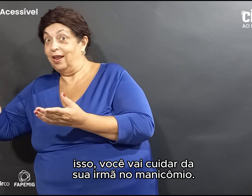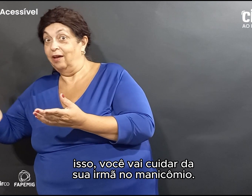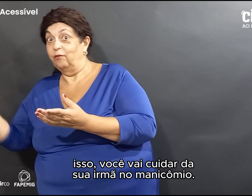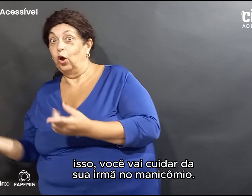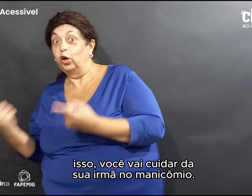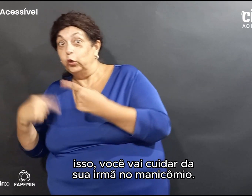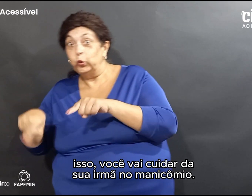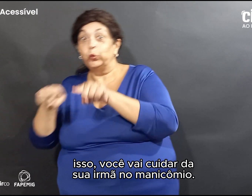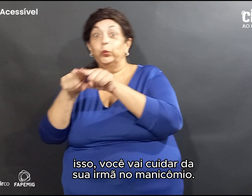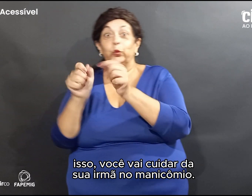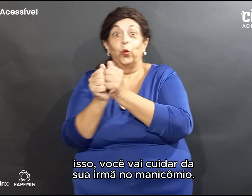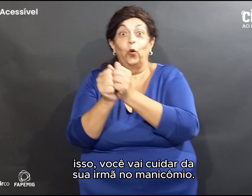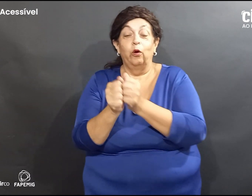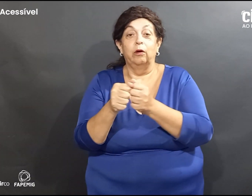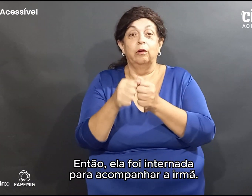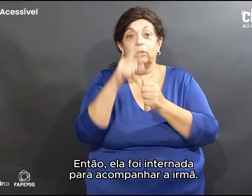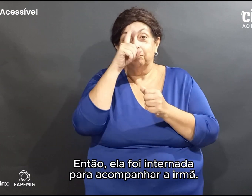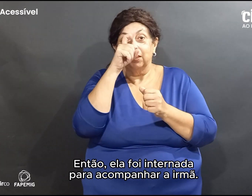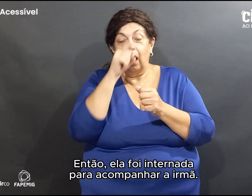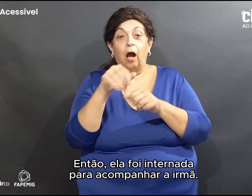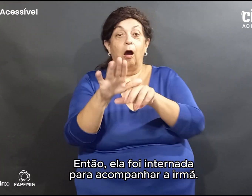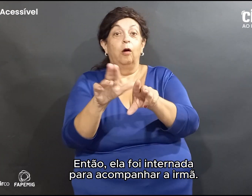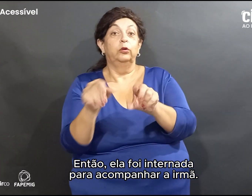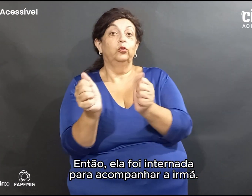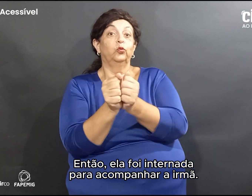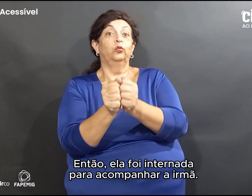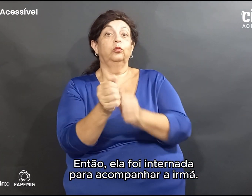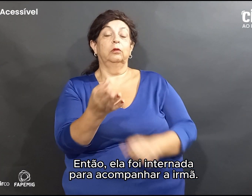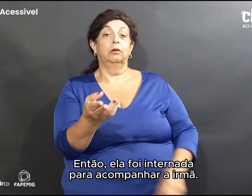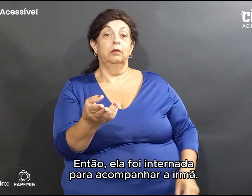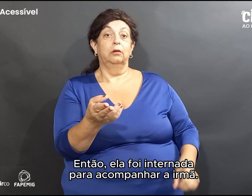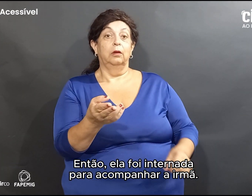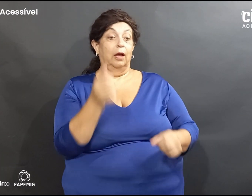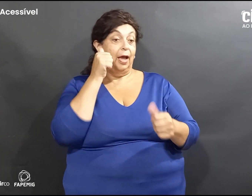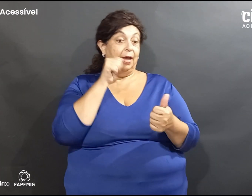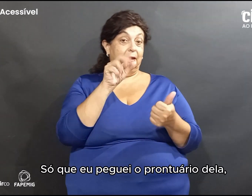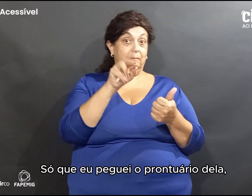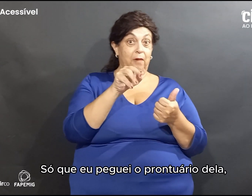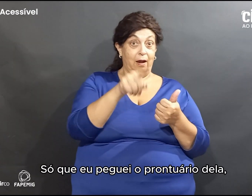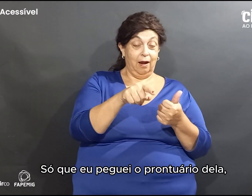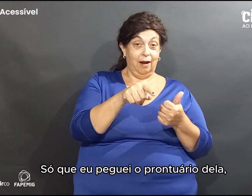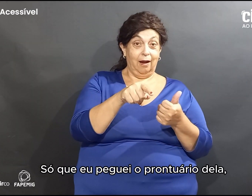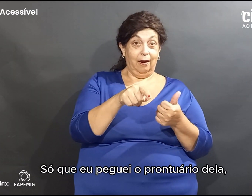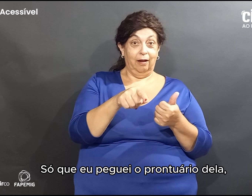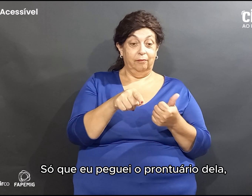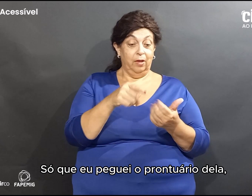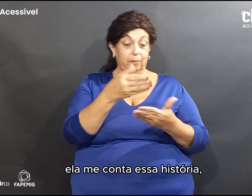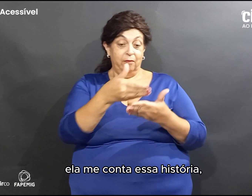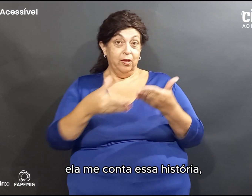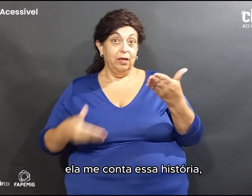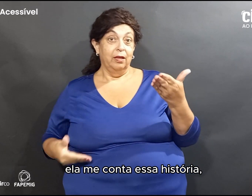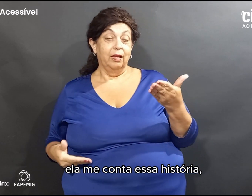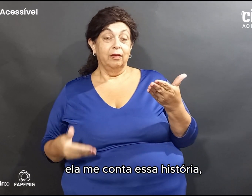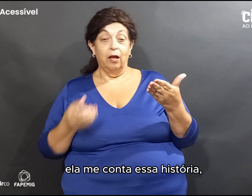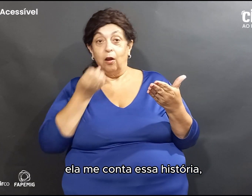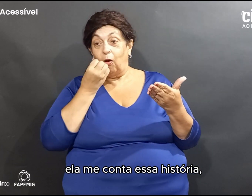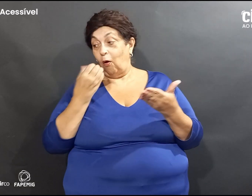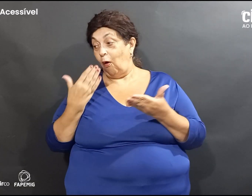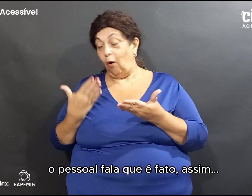cuidar da sua irmã no manicômio. Então, ela foi internada para acompanhar a irmã. Só que eu peguei o prontuário dela, ela me conta essa história, o